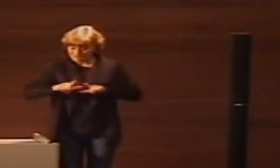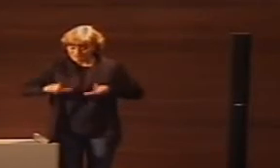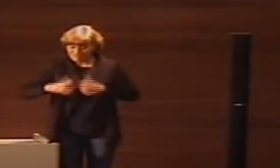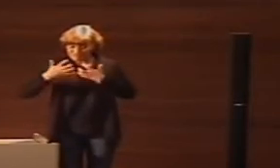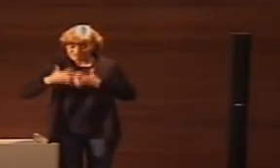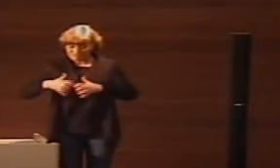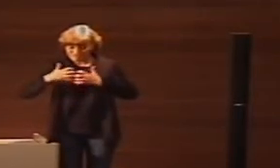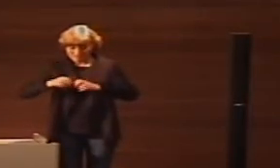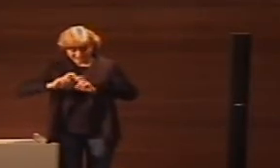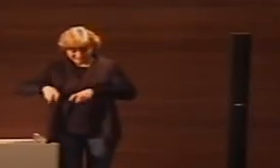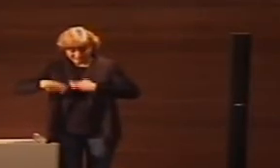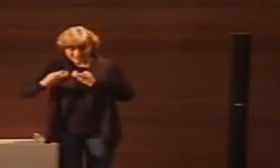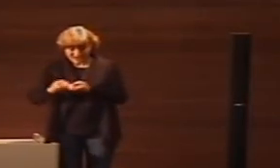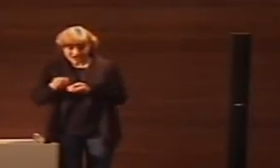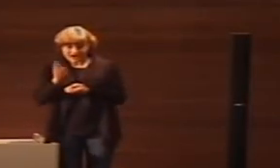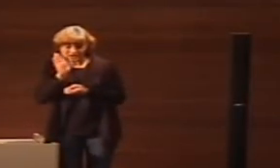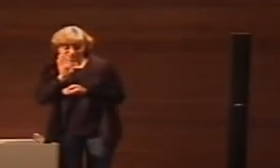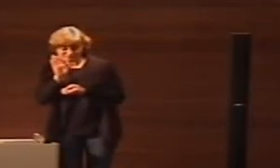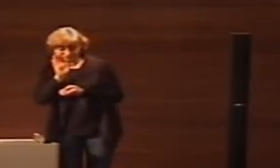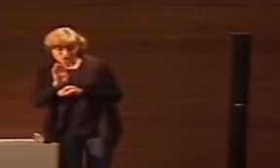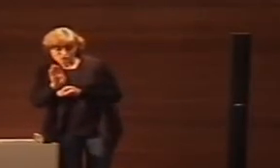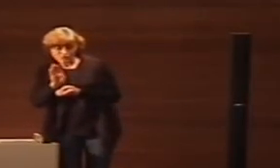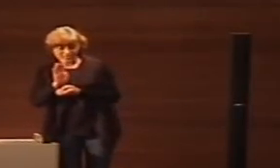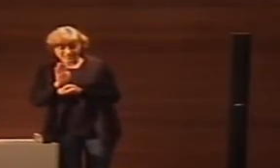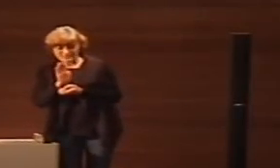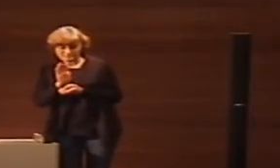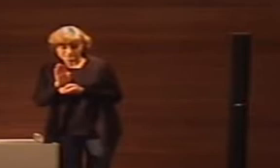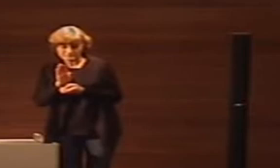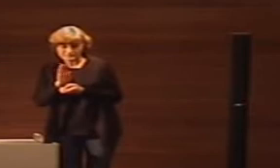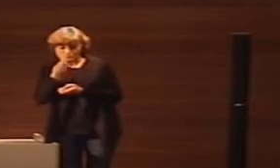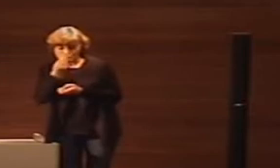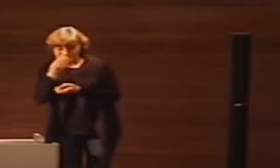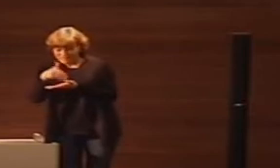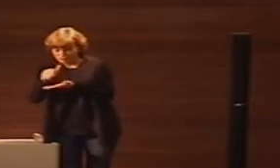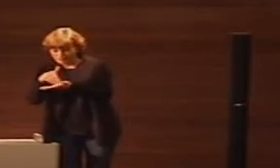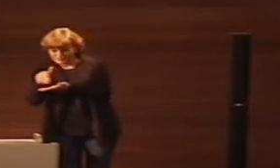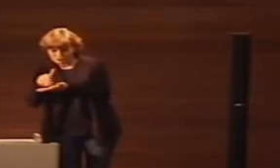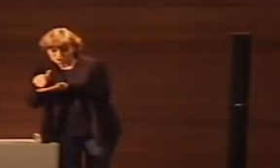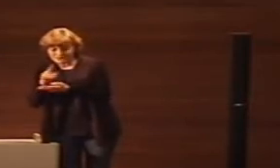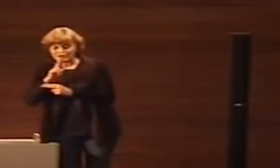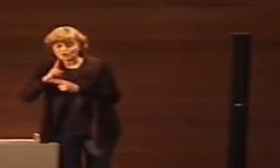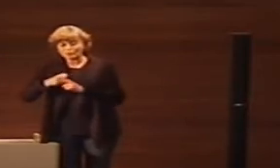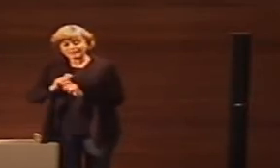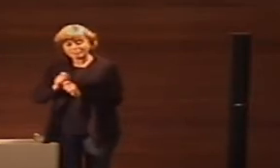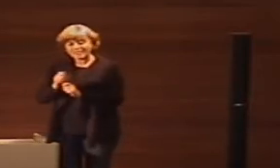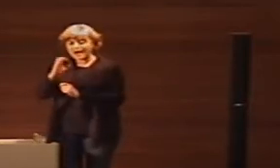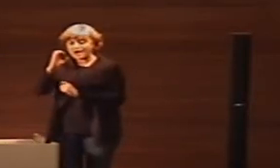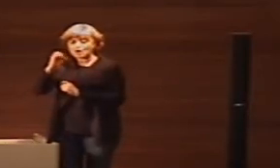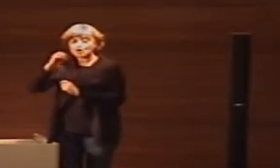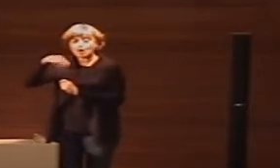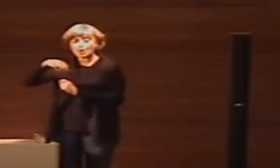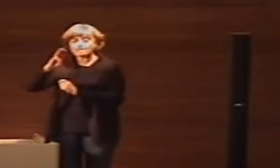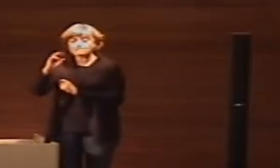particularmente el compost obtenido, que legalmente no se puede ni siquiera llamar compost, ¿no? Y que, de